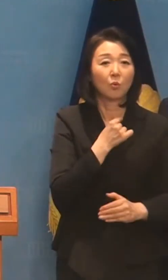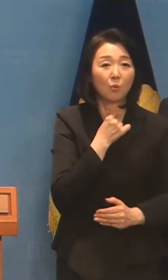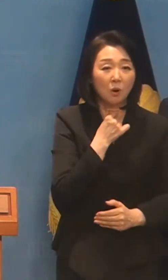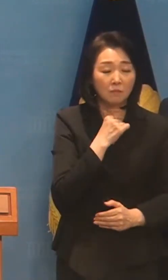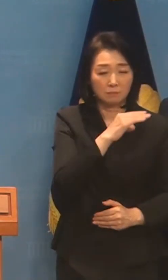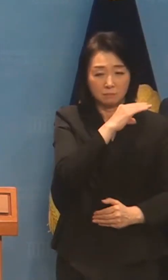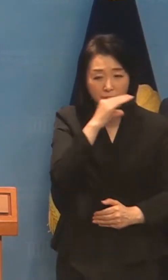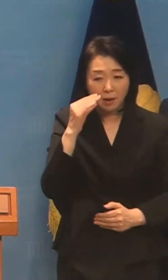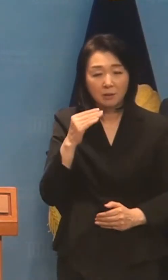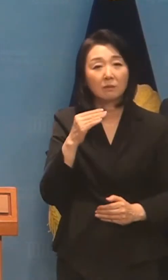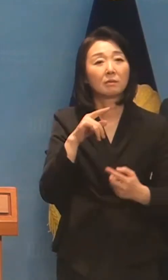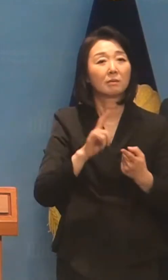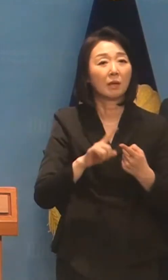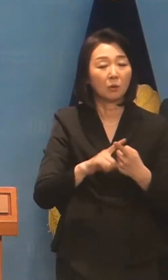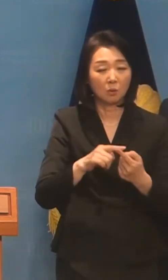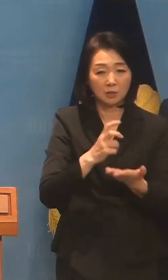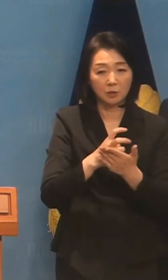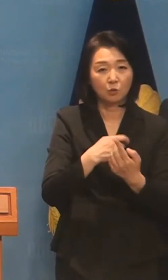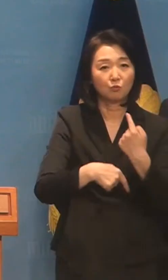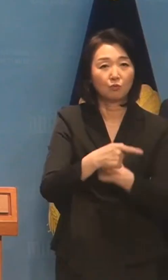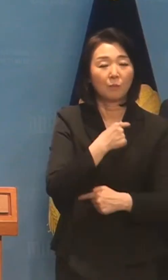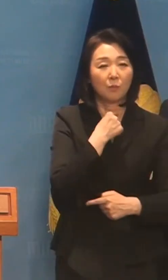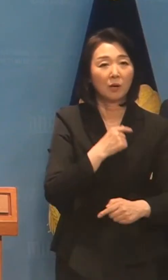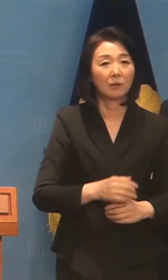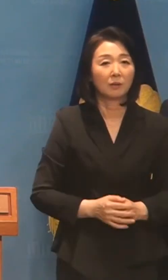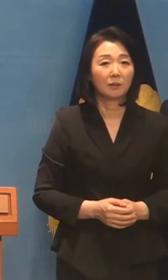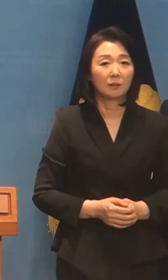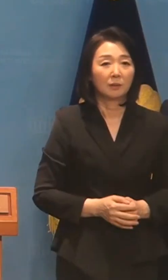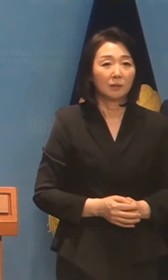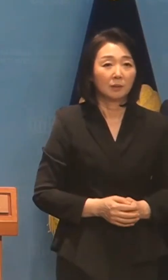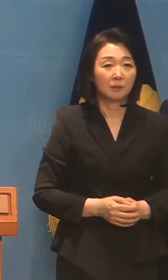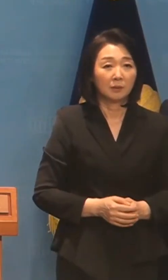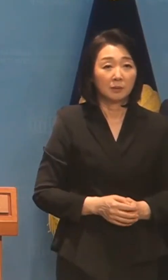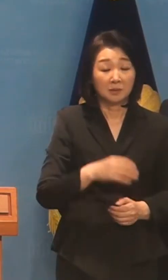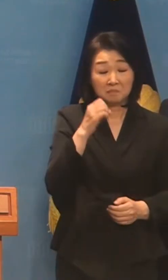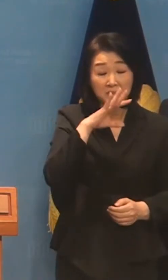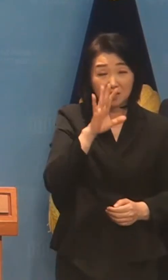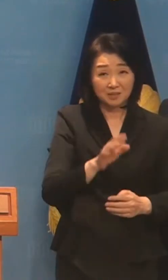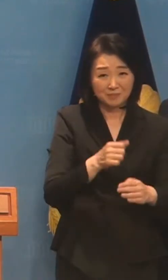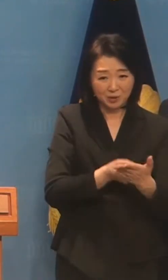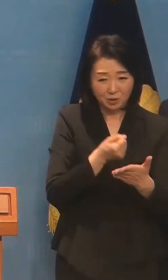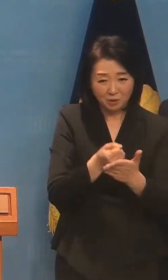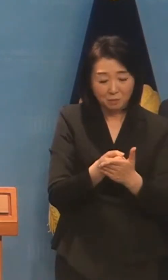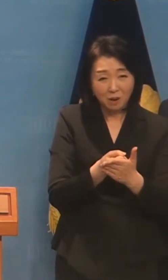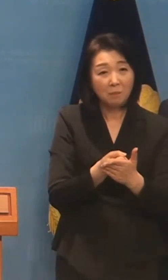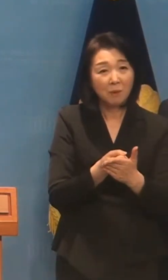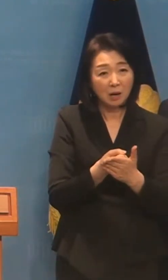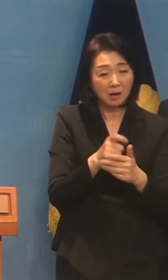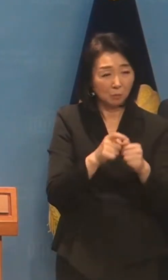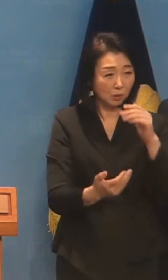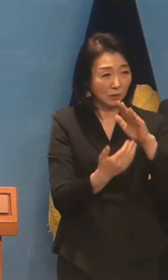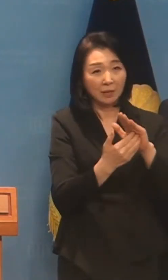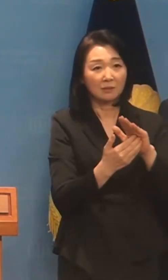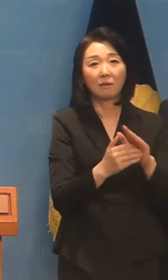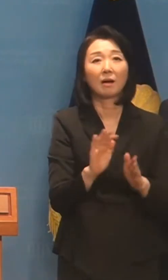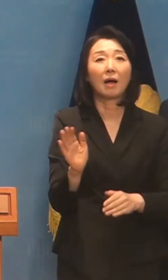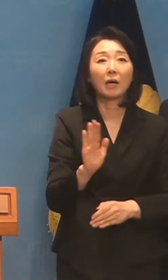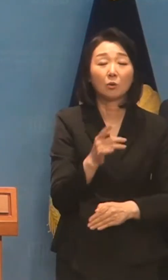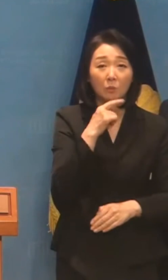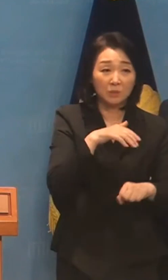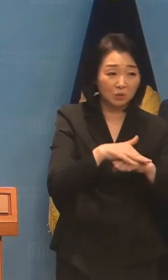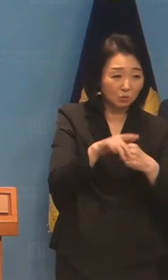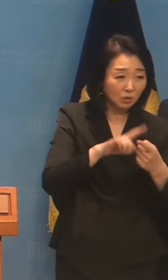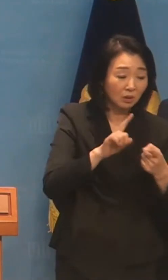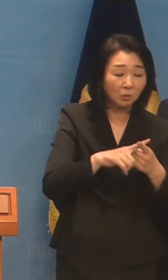보다 올바른 방향으로 제대로 운영하기 위함이 아닙니까? 그저 미리 정해진 목적을 달성하기 위해서 이러한 민주